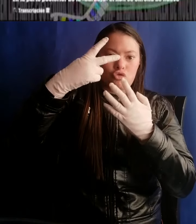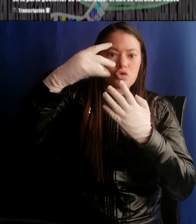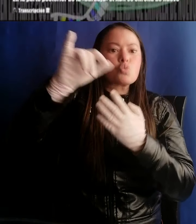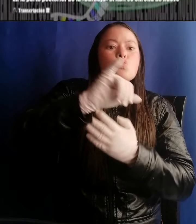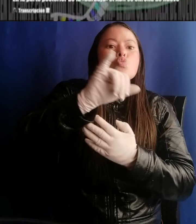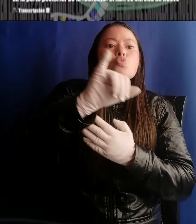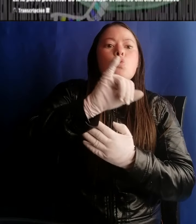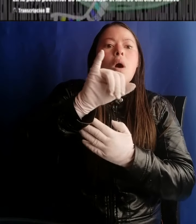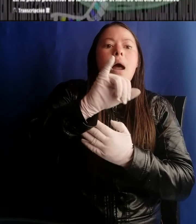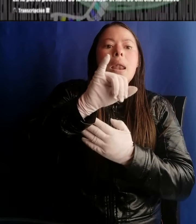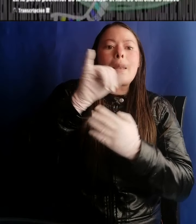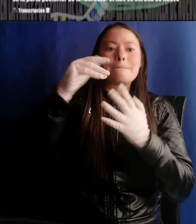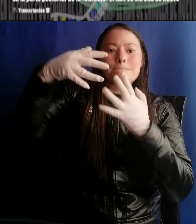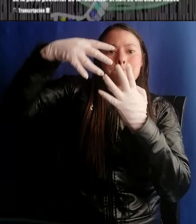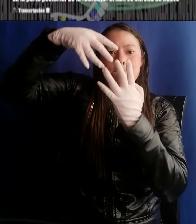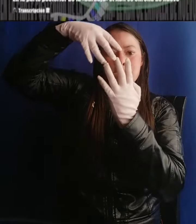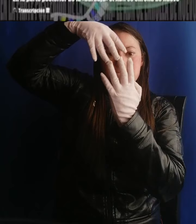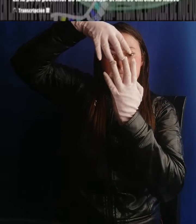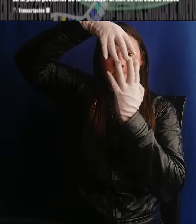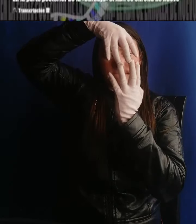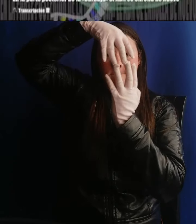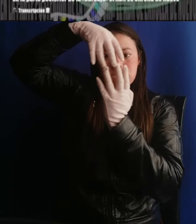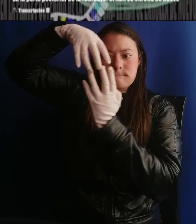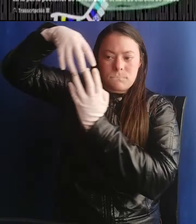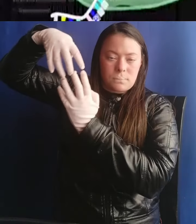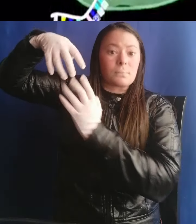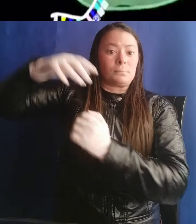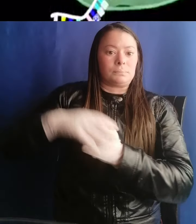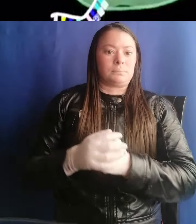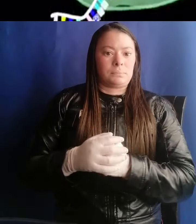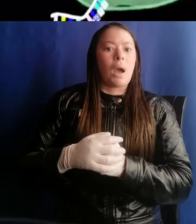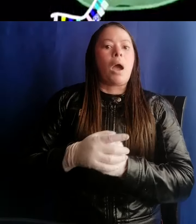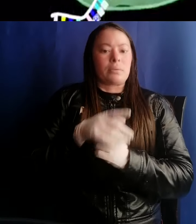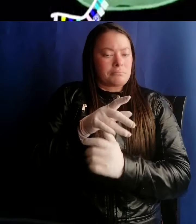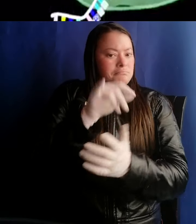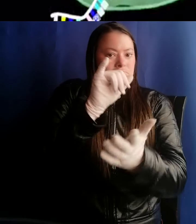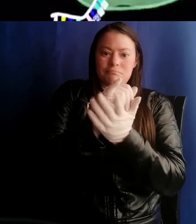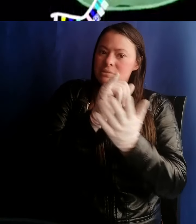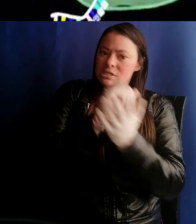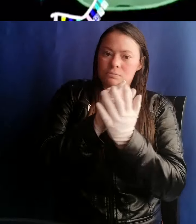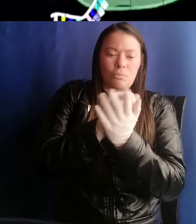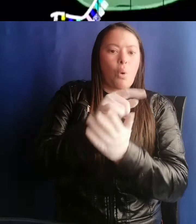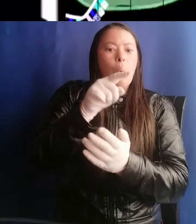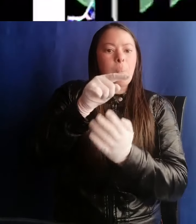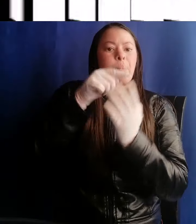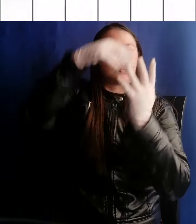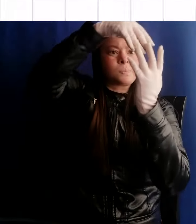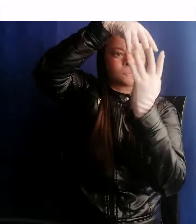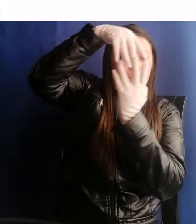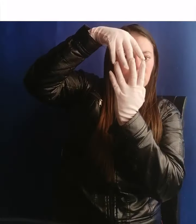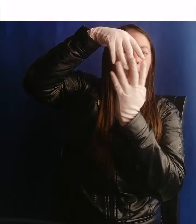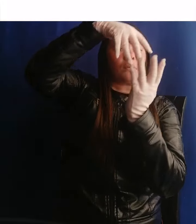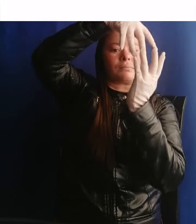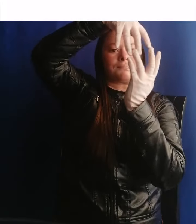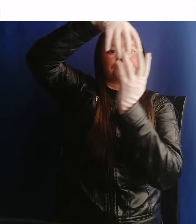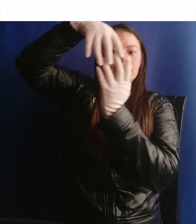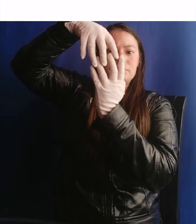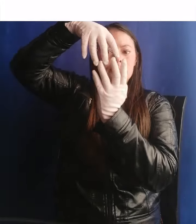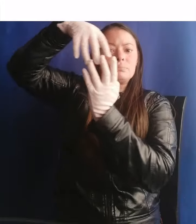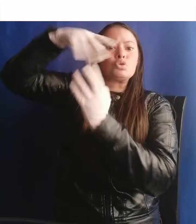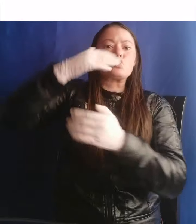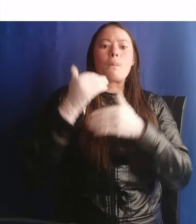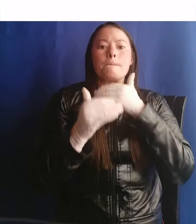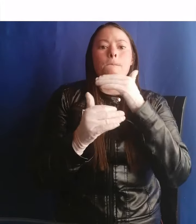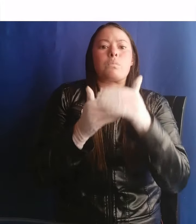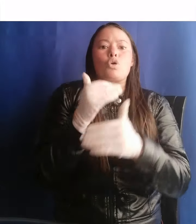compañera original para volver a formar la doble hélice, como si fuera el extremo de un cierre. La transcripción